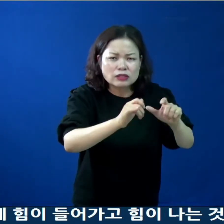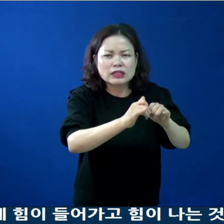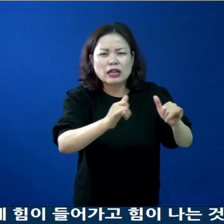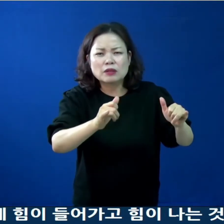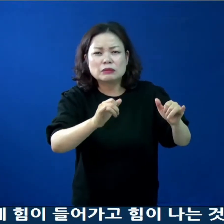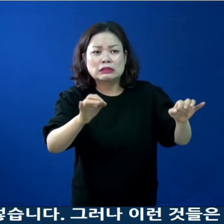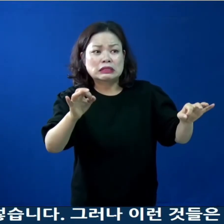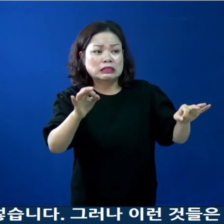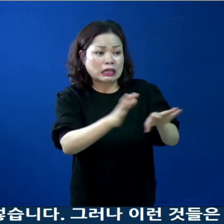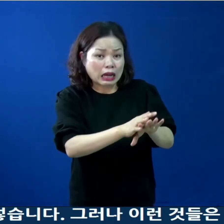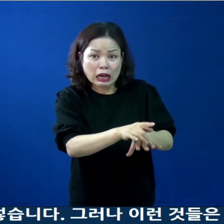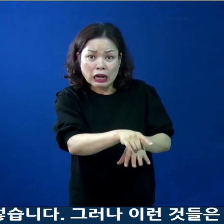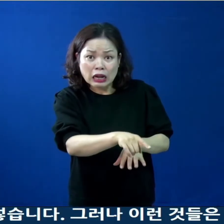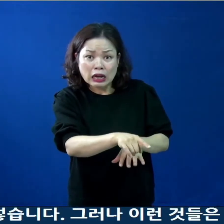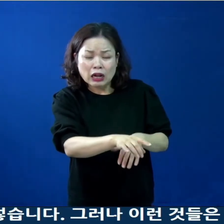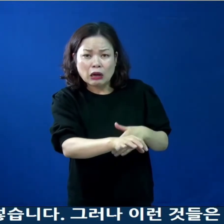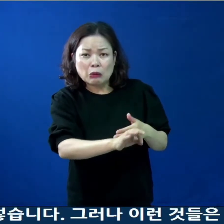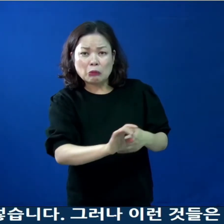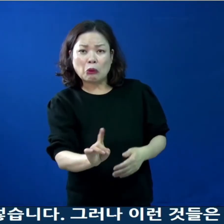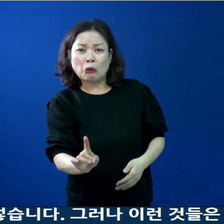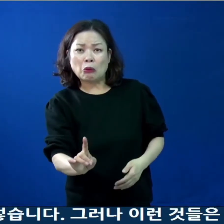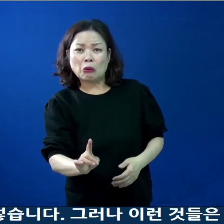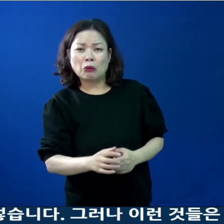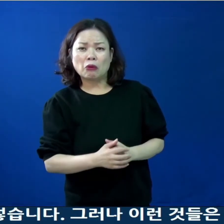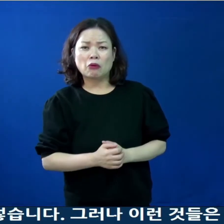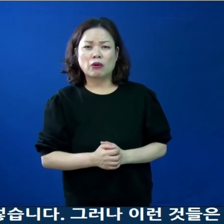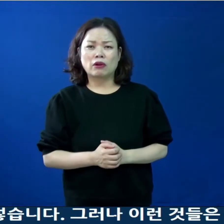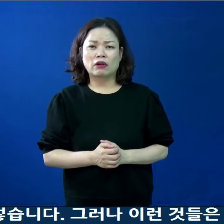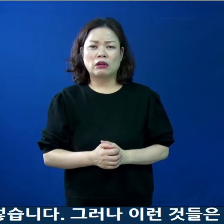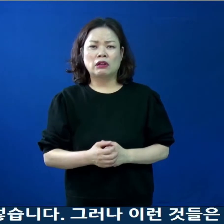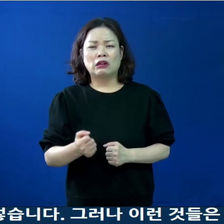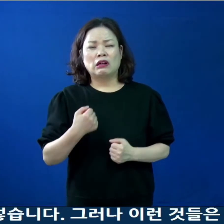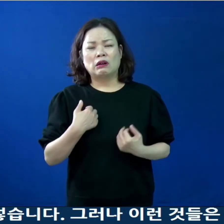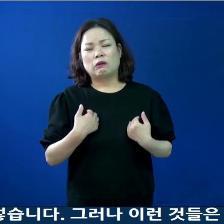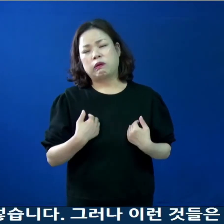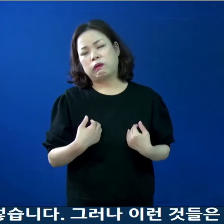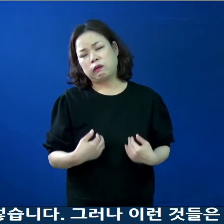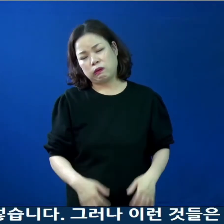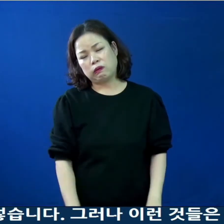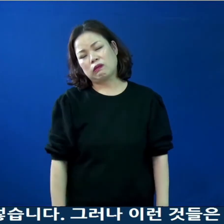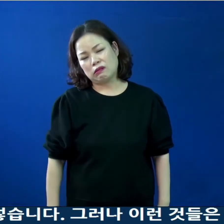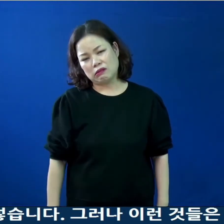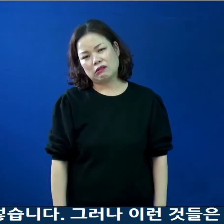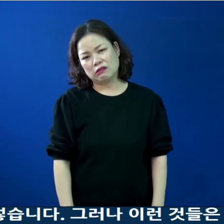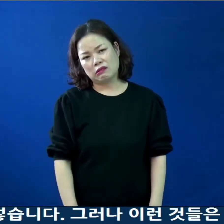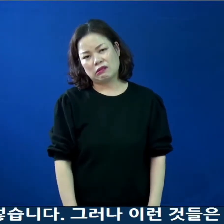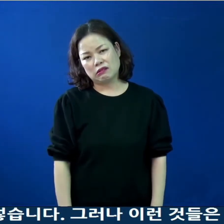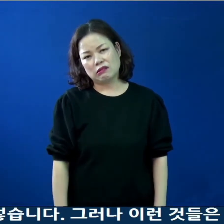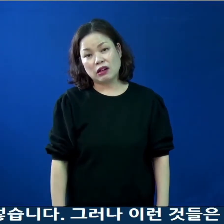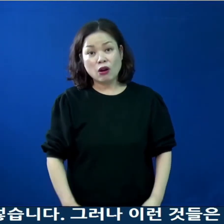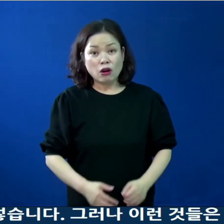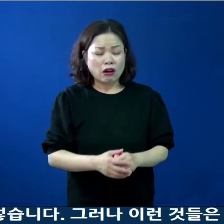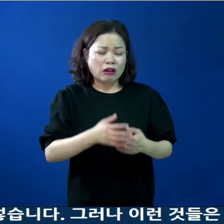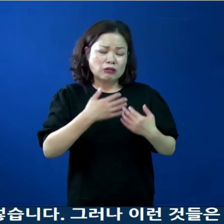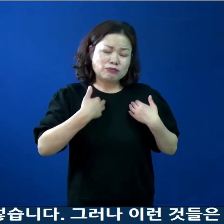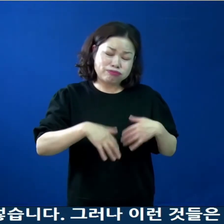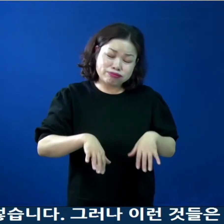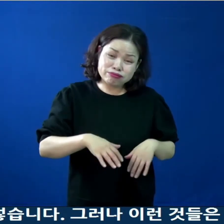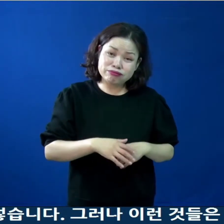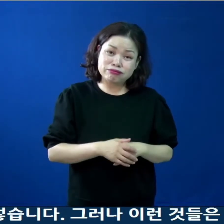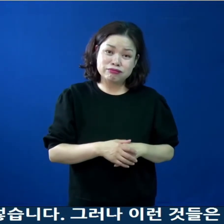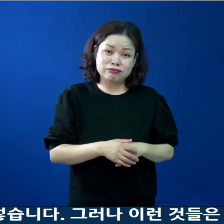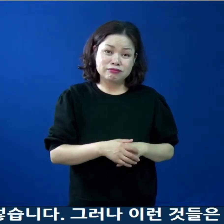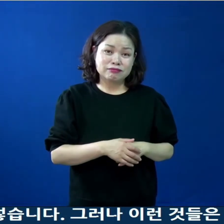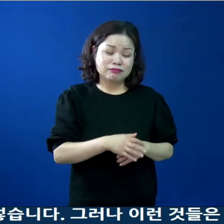그것이 사라지는 순간에 뭐라고 얘기하죠? 힘 빠져 죽겠네, 이렇게 얘기하는 것이죠. 아이고 힘없어, 이렇게